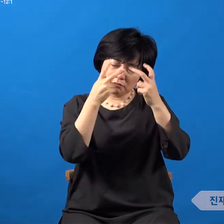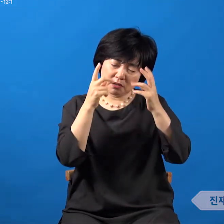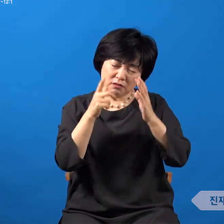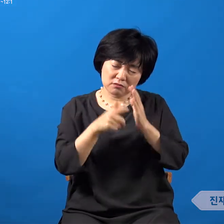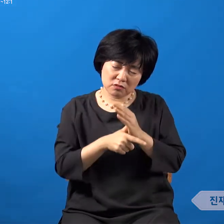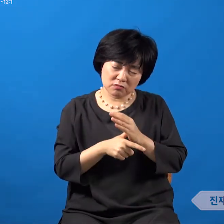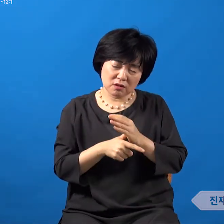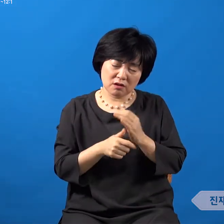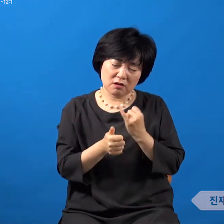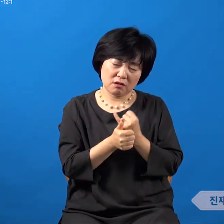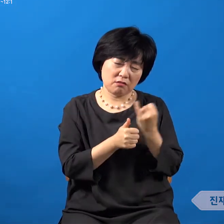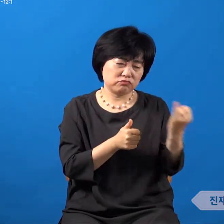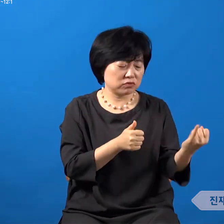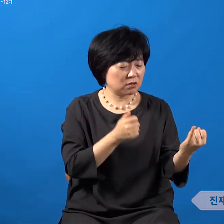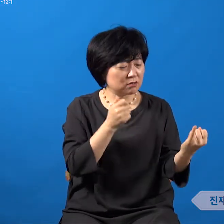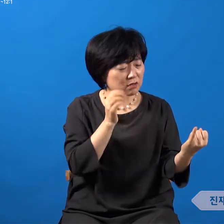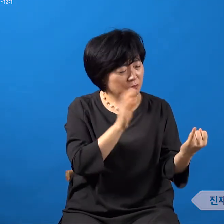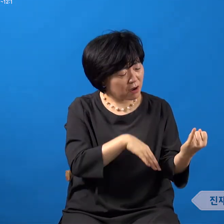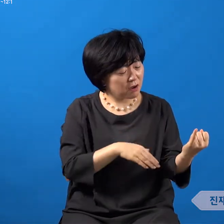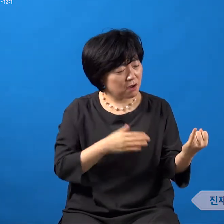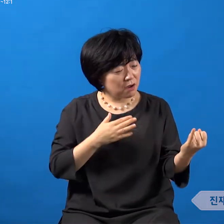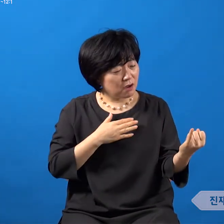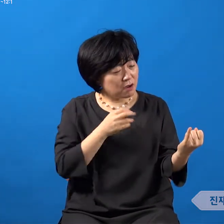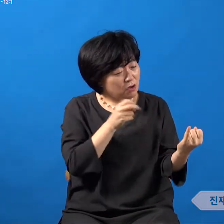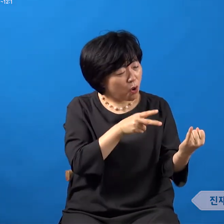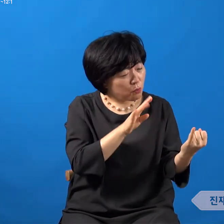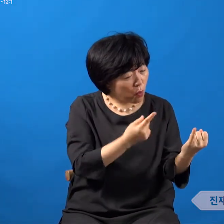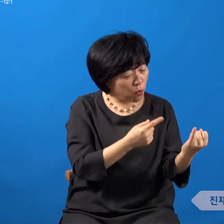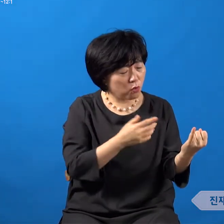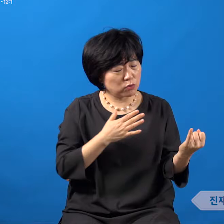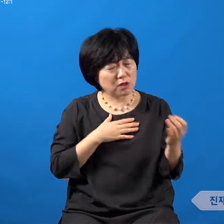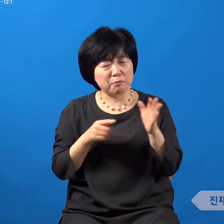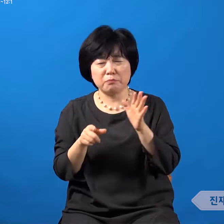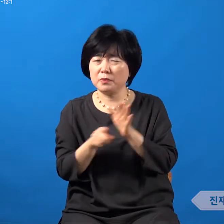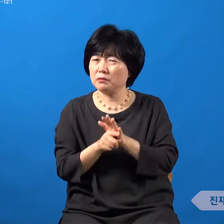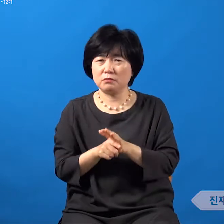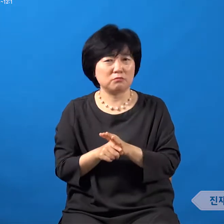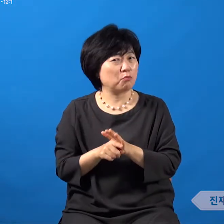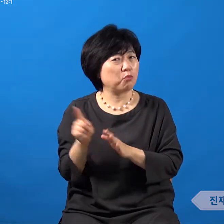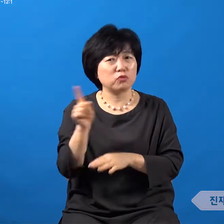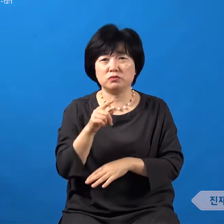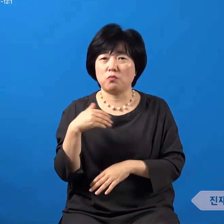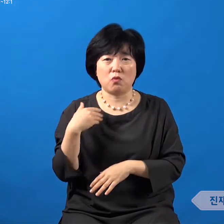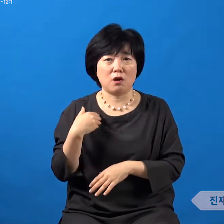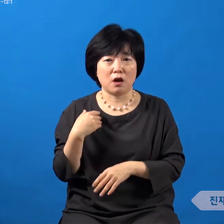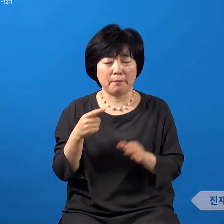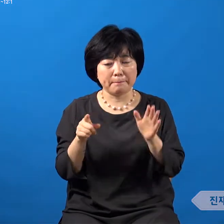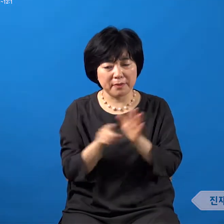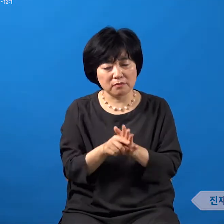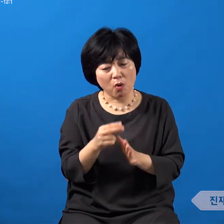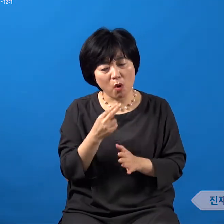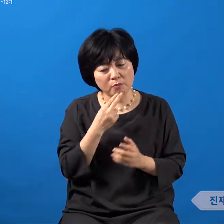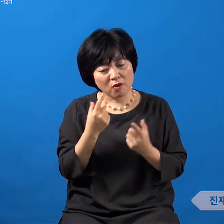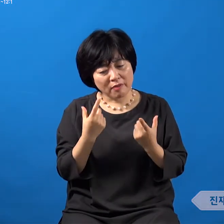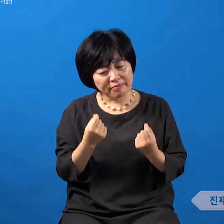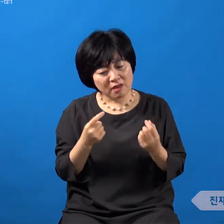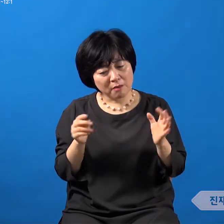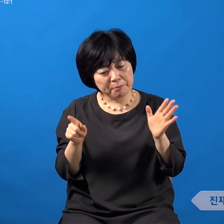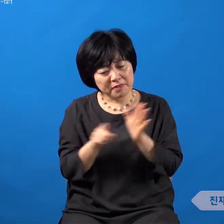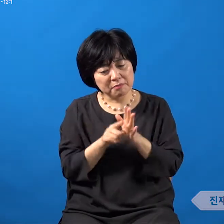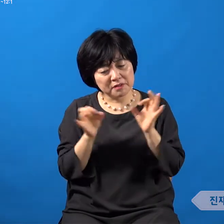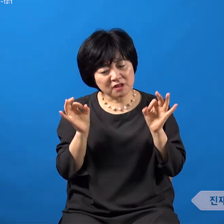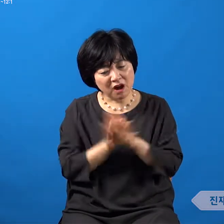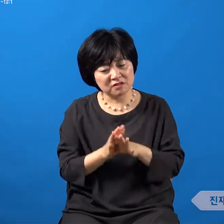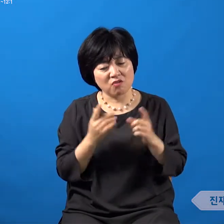이렇게 이야기합니다. 여보, 난 믿음이 뭔지 모르겠어. 내 믿음이 없는 것 같아. 믿음이 사라진 것